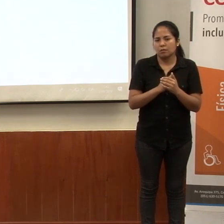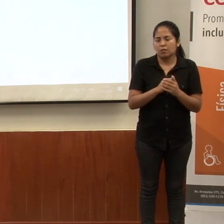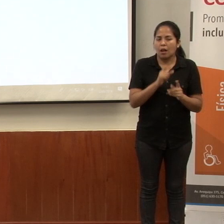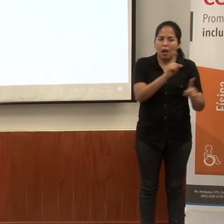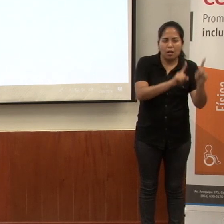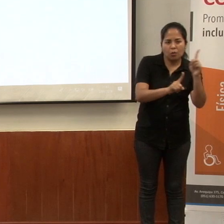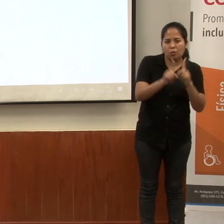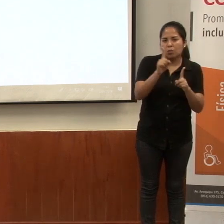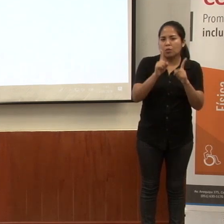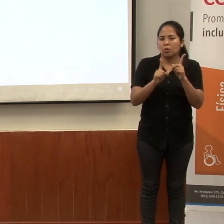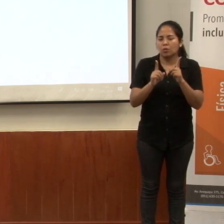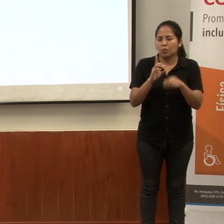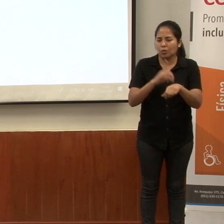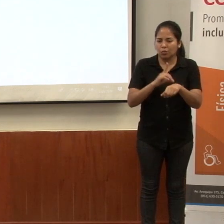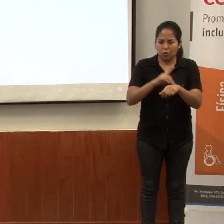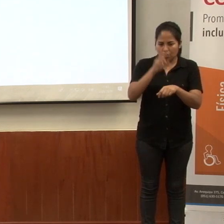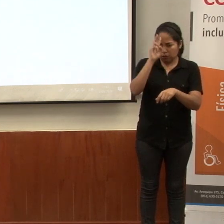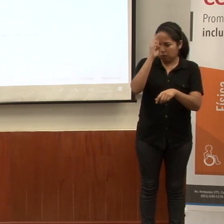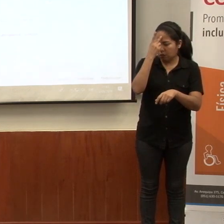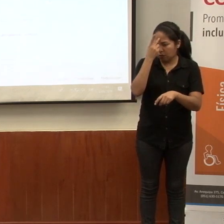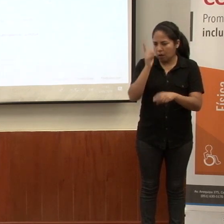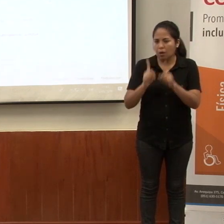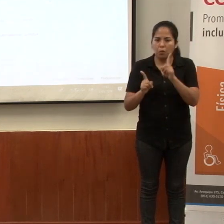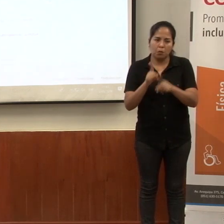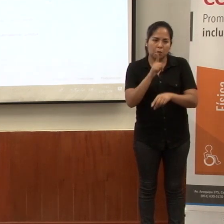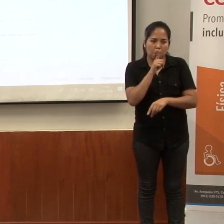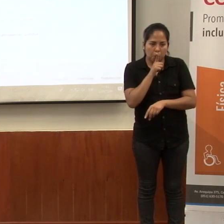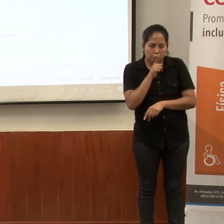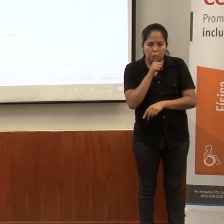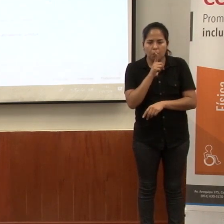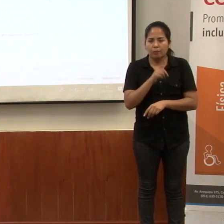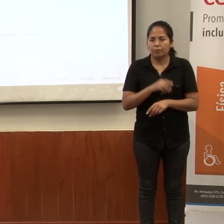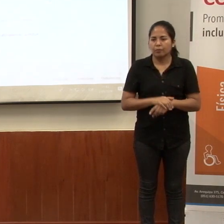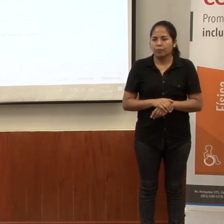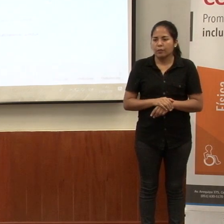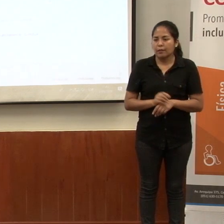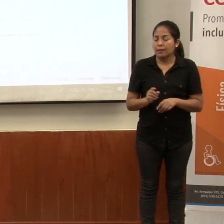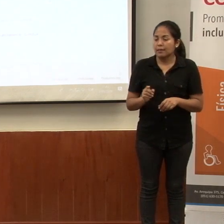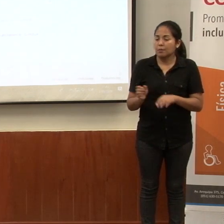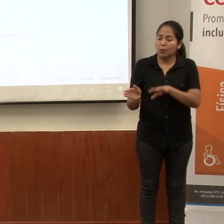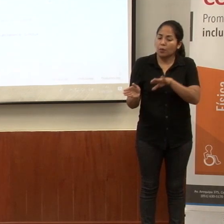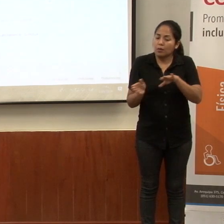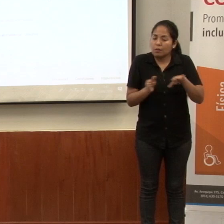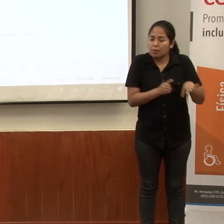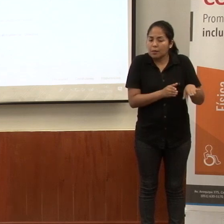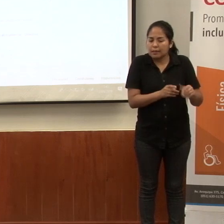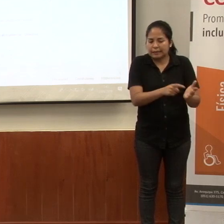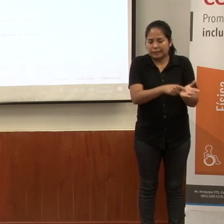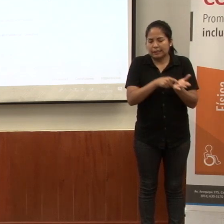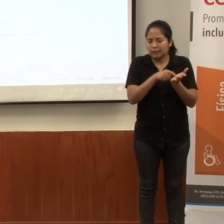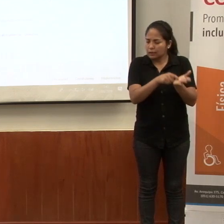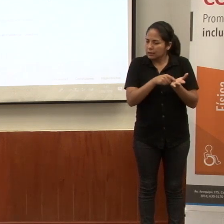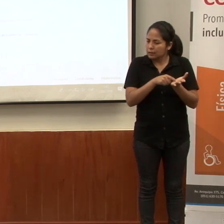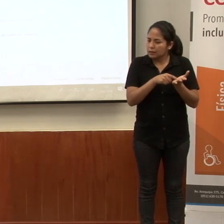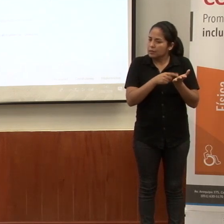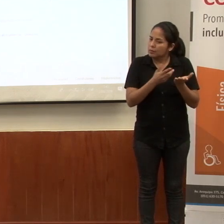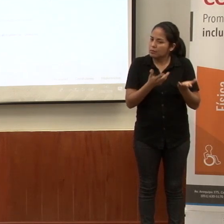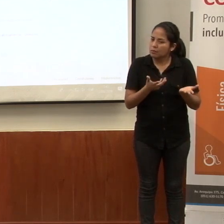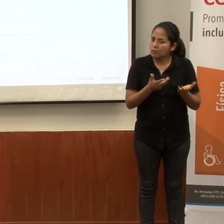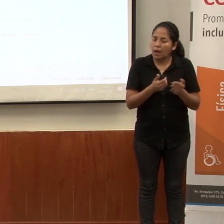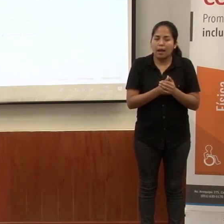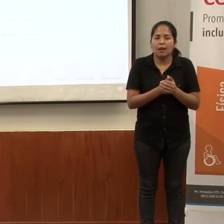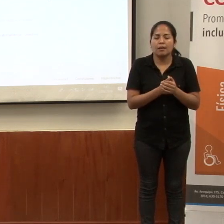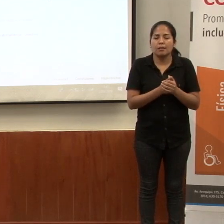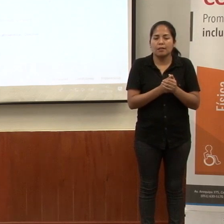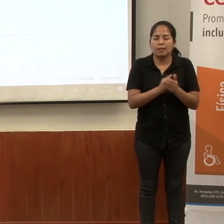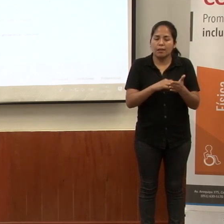muchos que nos reclaman, y además, de por medio viene la otra presión que es la pensión no